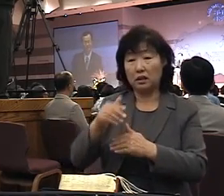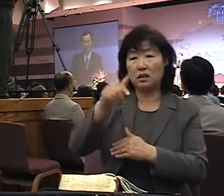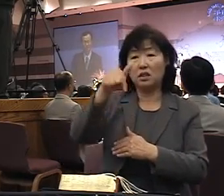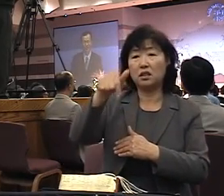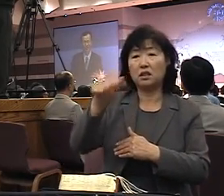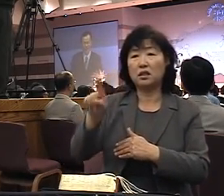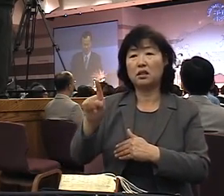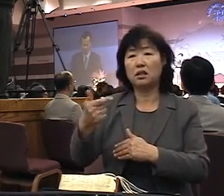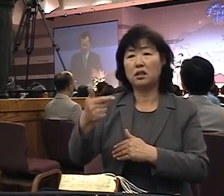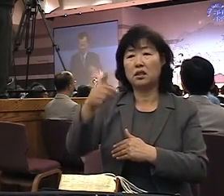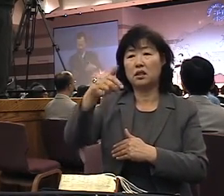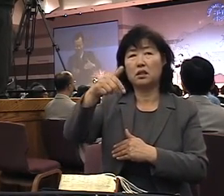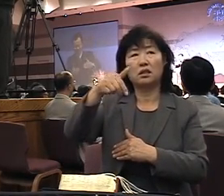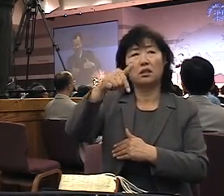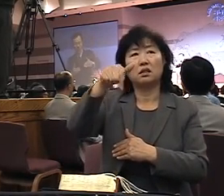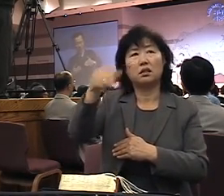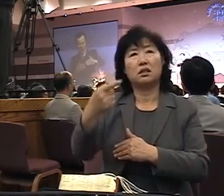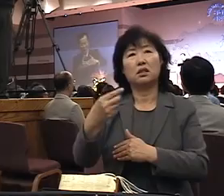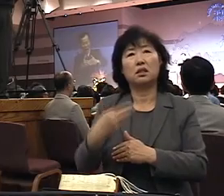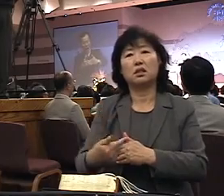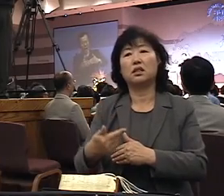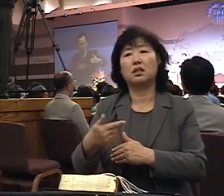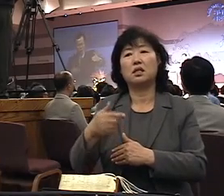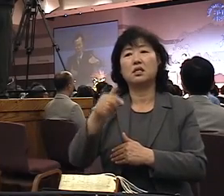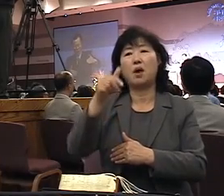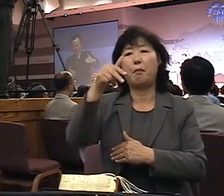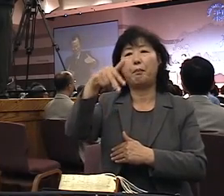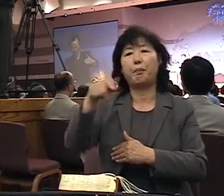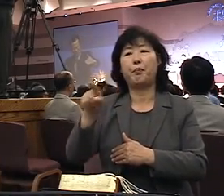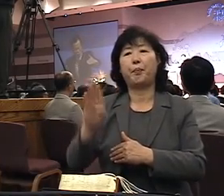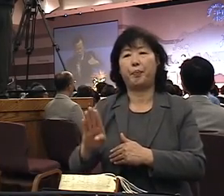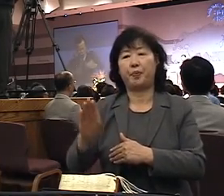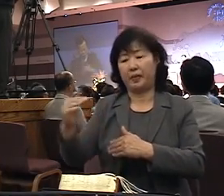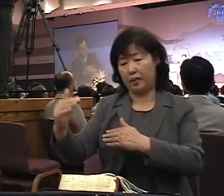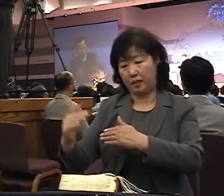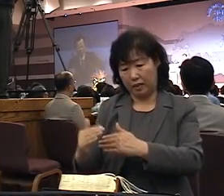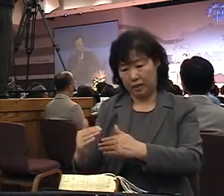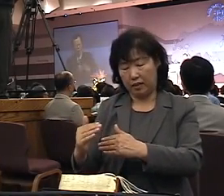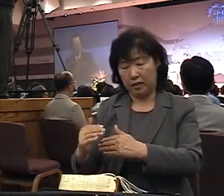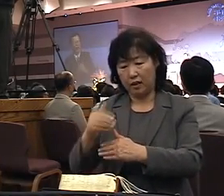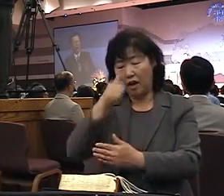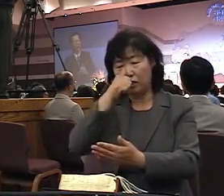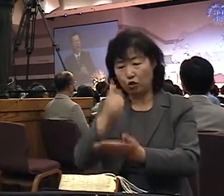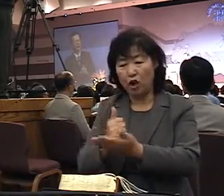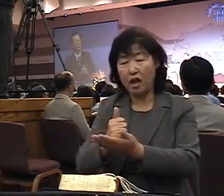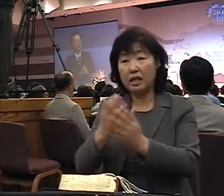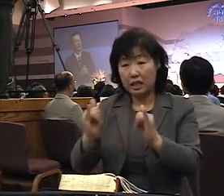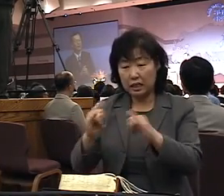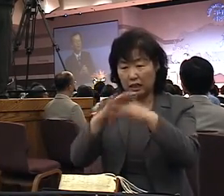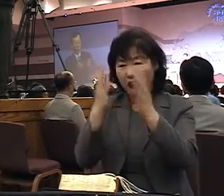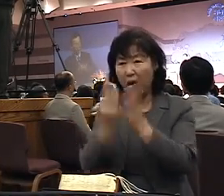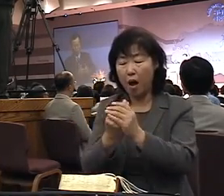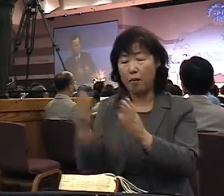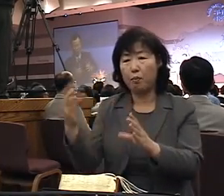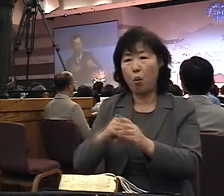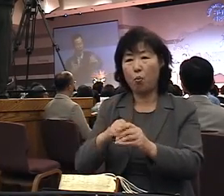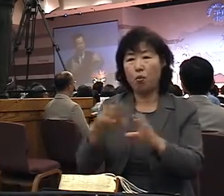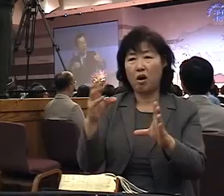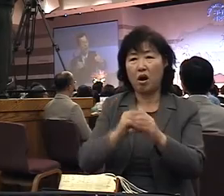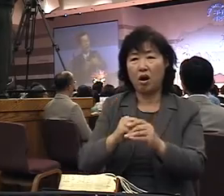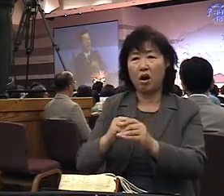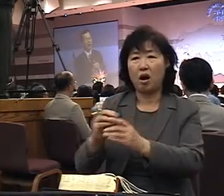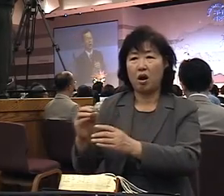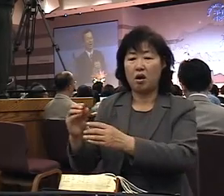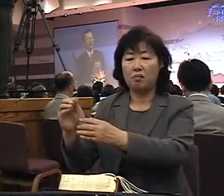그렇죠? 여기 자신의 이러한 라인 속에 이러한 죄인들을 다 포함하시면서 족보 속에